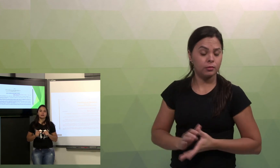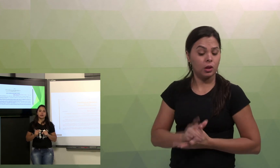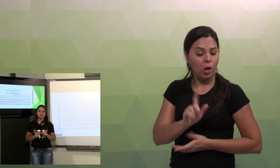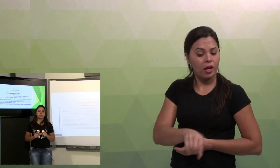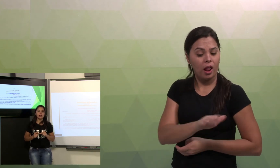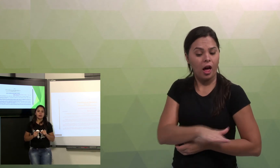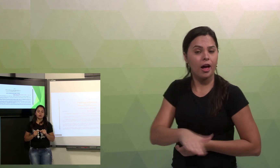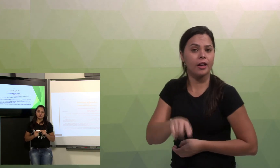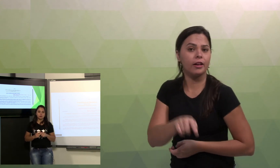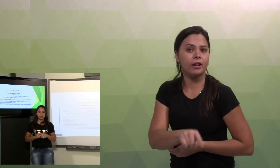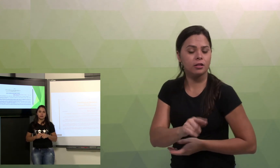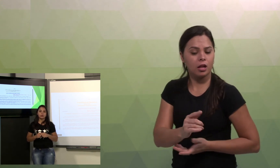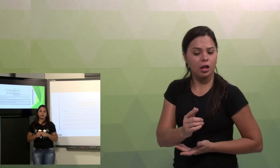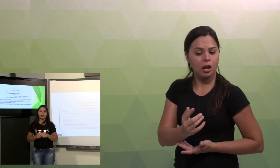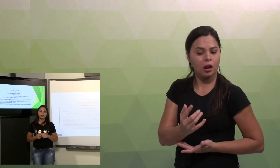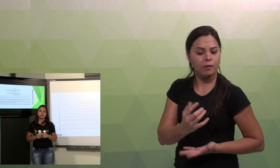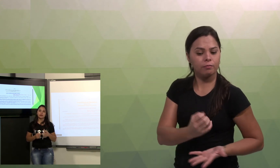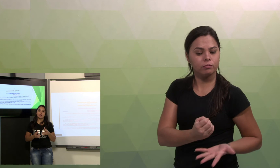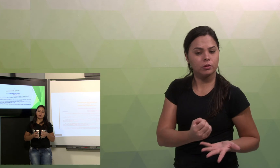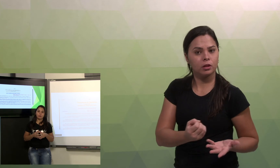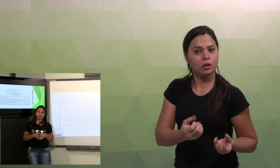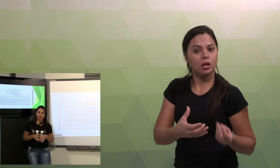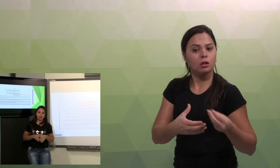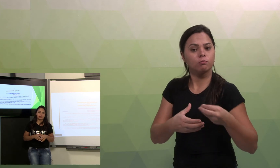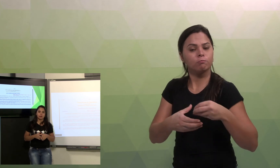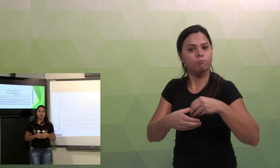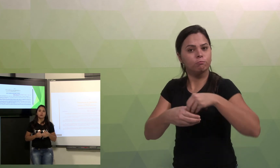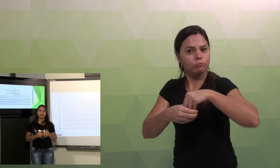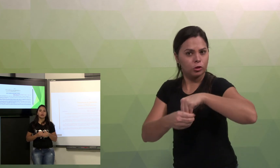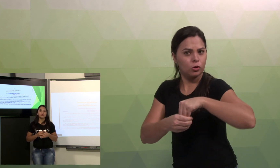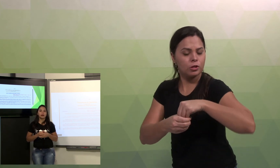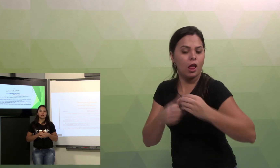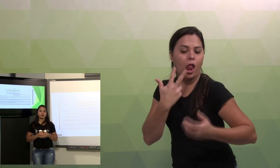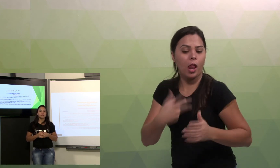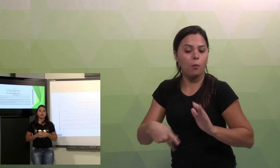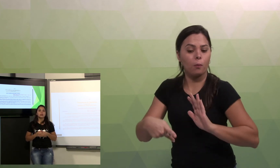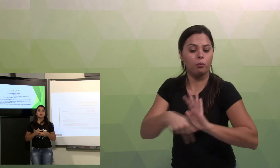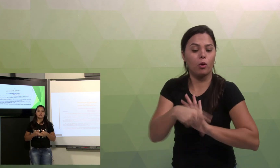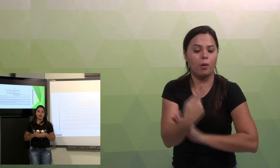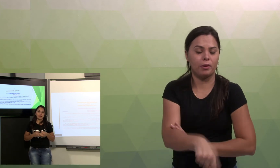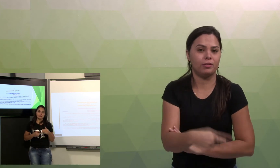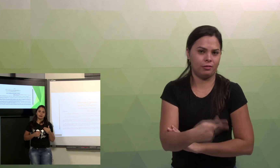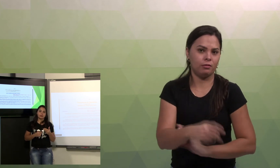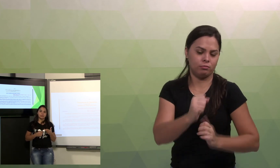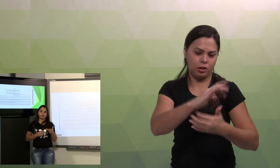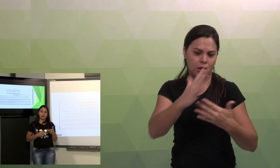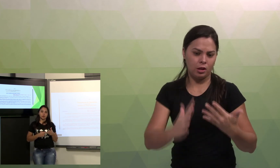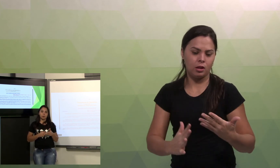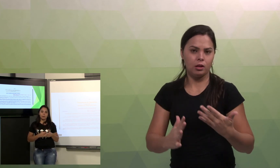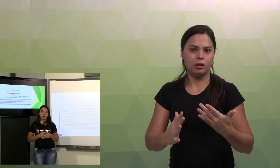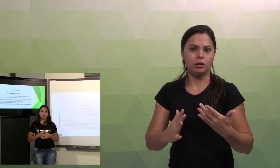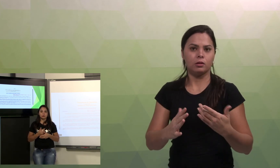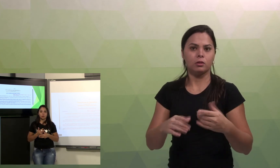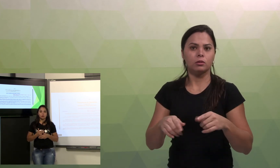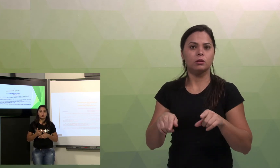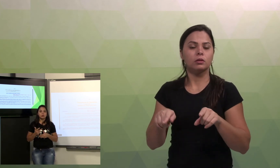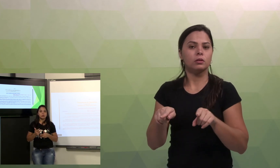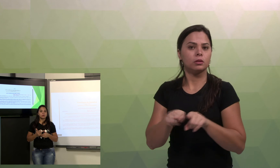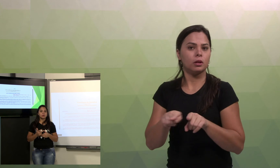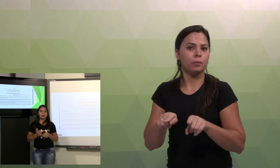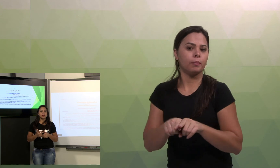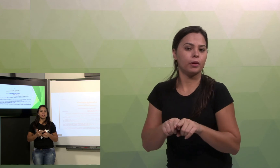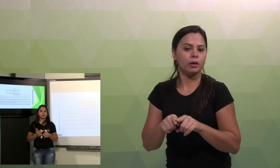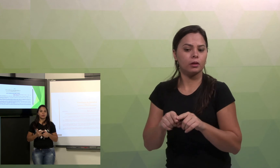a criança deve ser introduzida desde cedo à língua materna, podendo ainda ser realizadas atividades com bebês